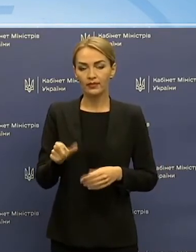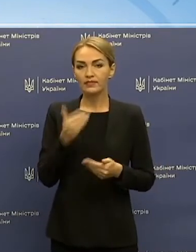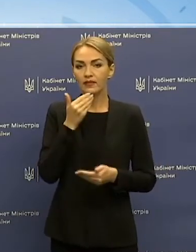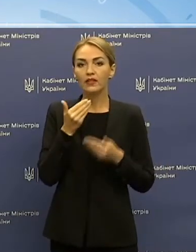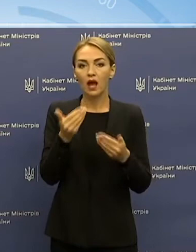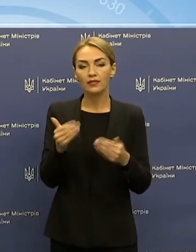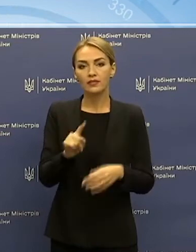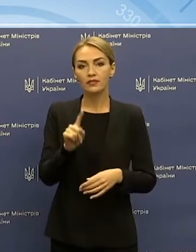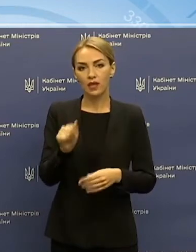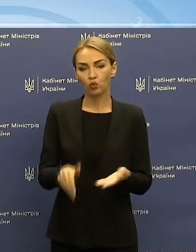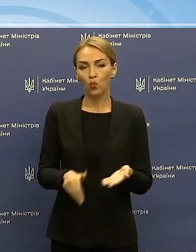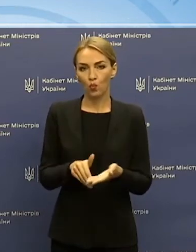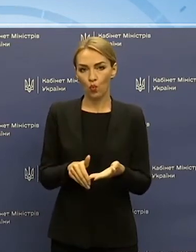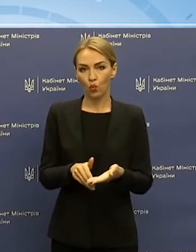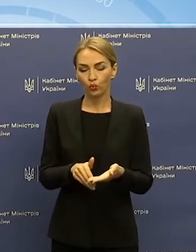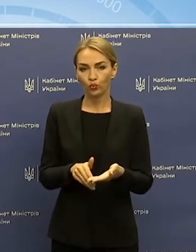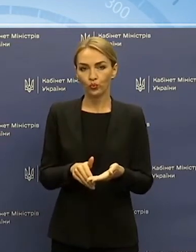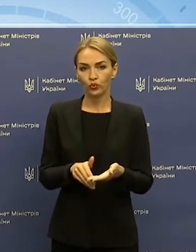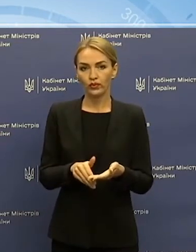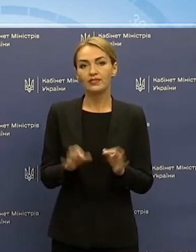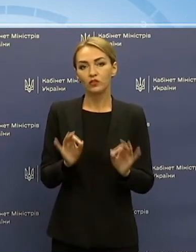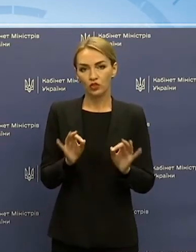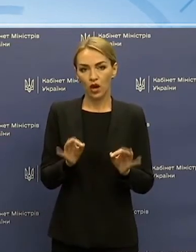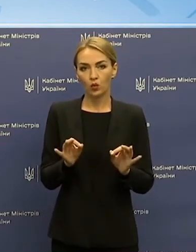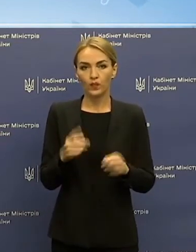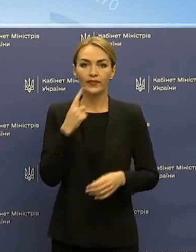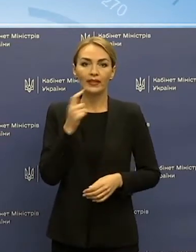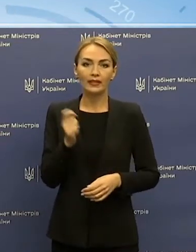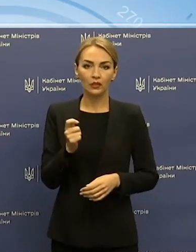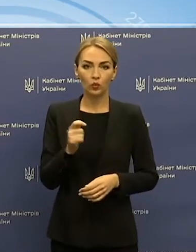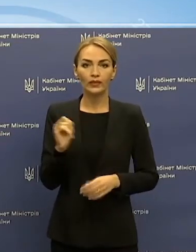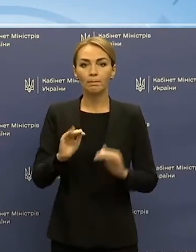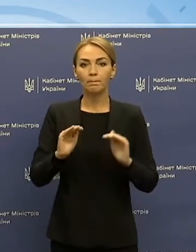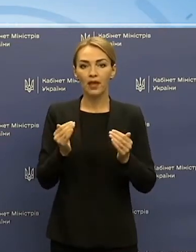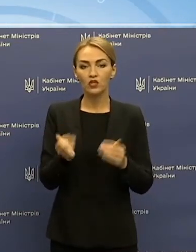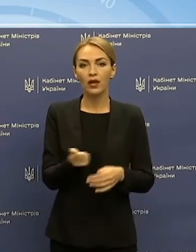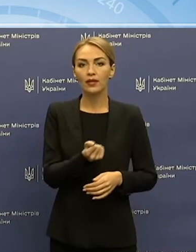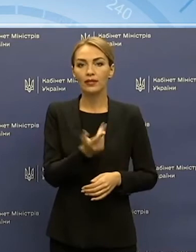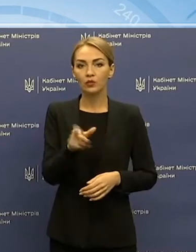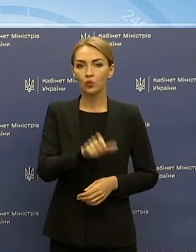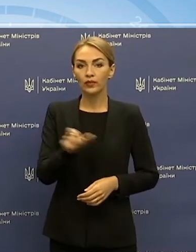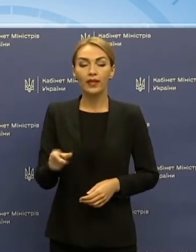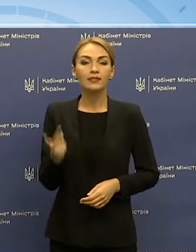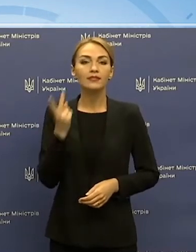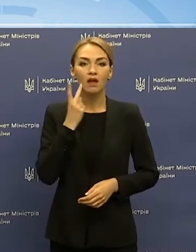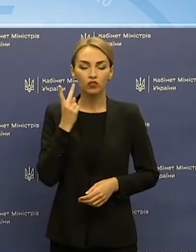за допомогою. Звичайно, в неділю і менша кількість людей